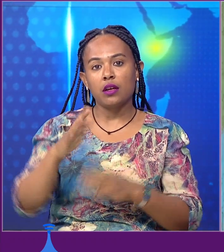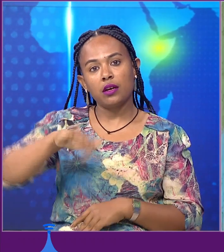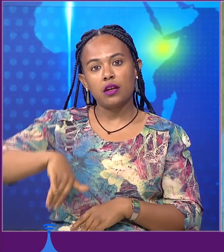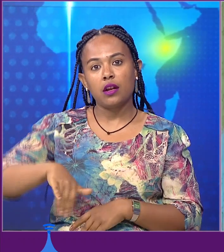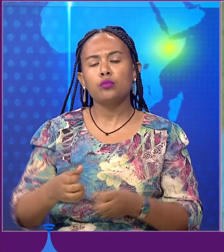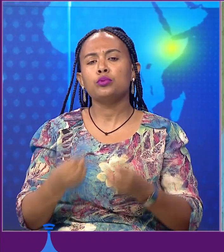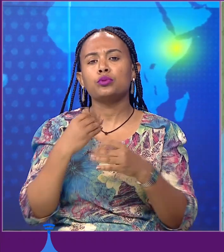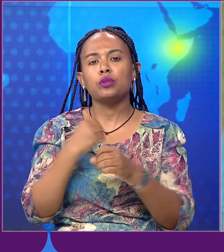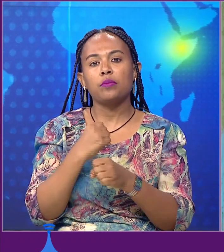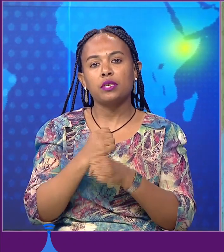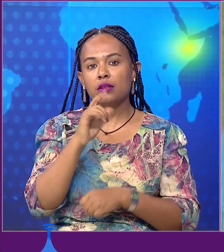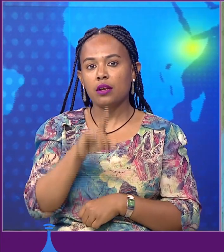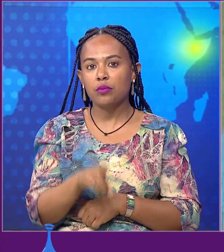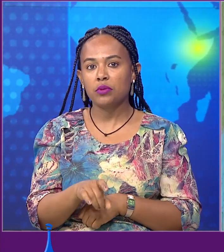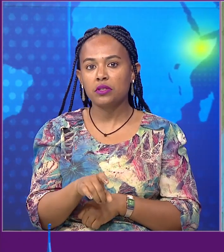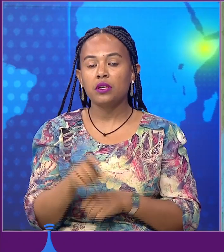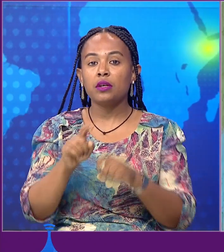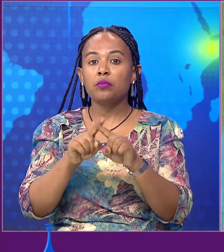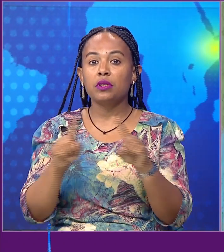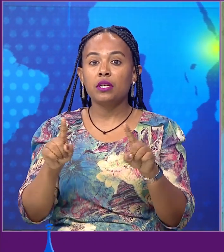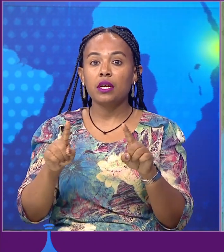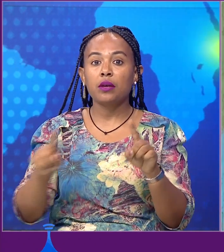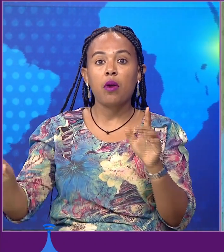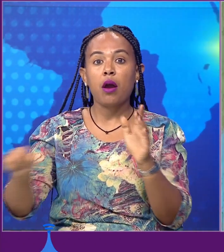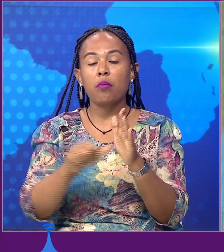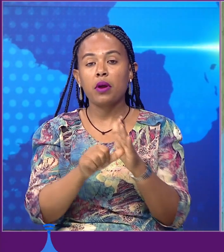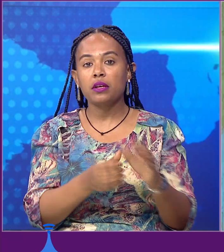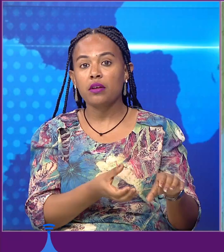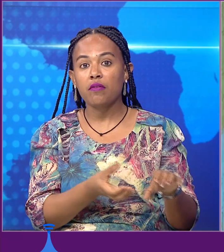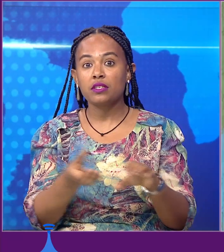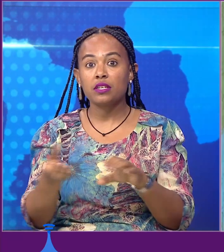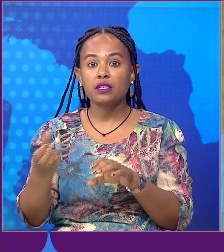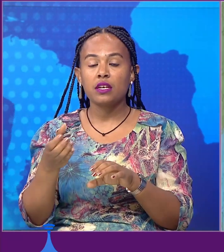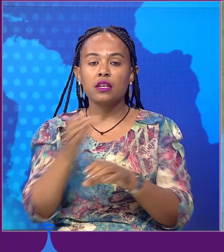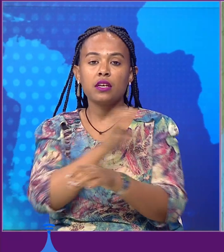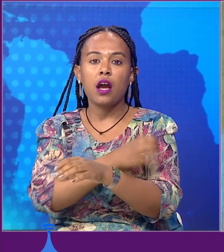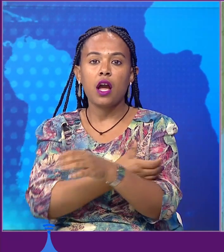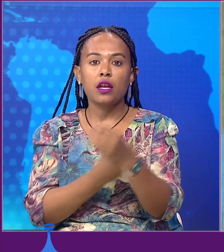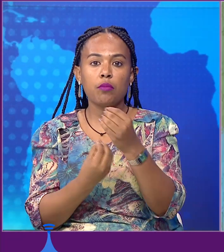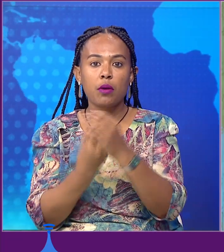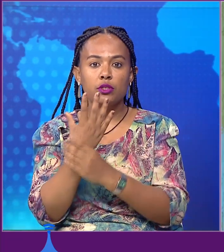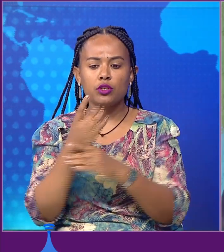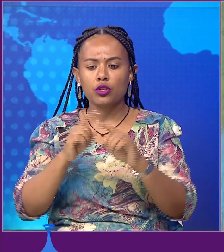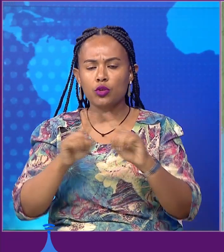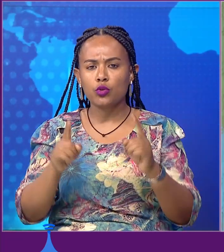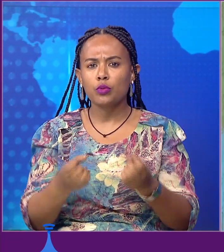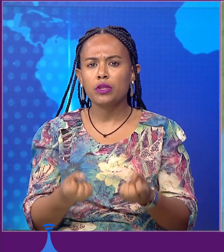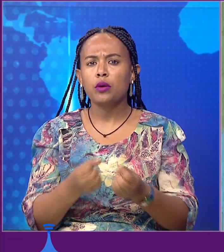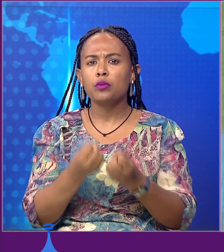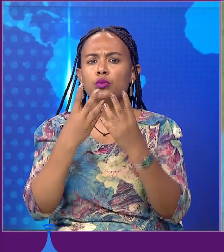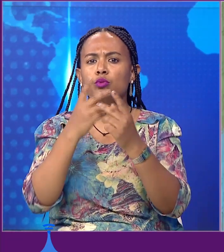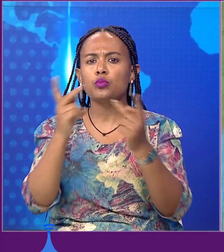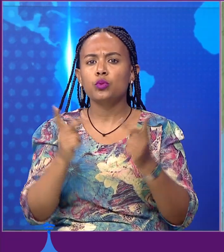መሰራት አለባቸው። ስለዚህ በተለይ በአባይ ተፋሰስ ላይ የኃይል ማመንጨት ስራዎች የተለዩ በጣም ብዙ ቦታዎች